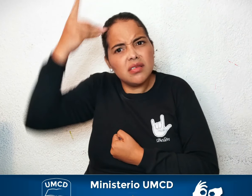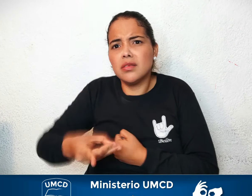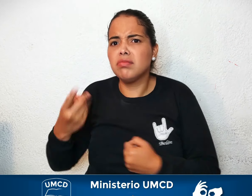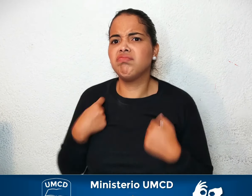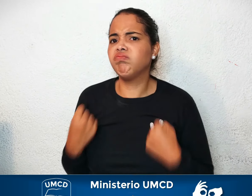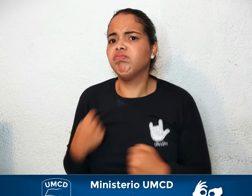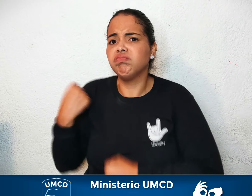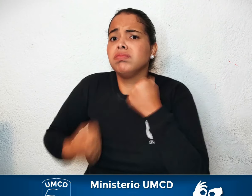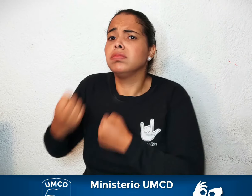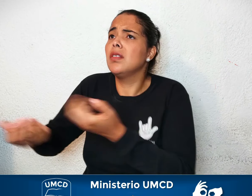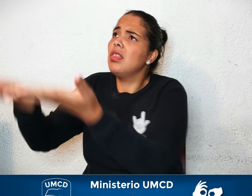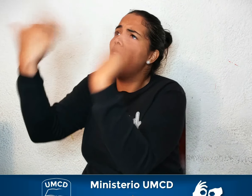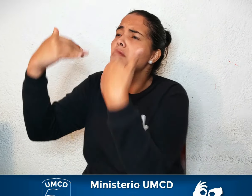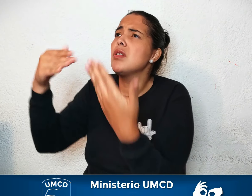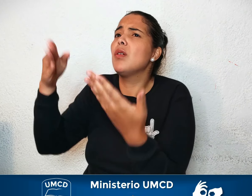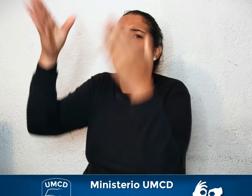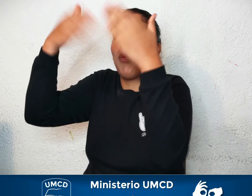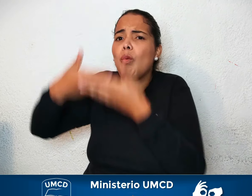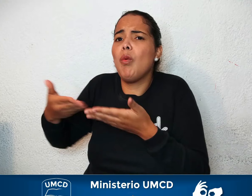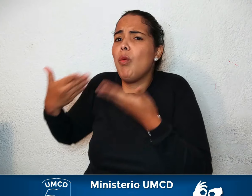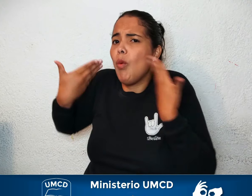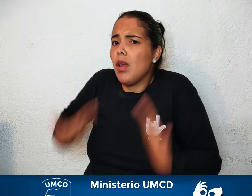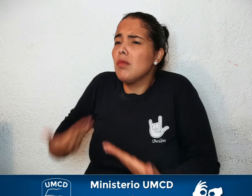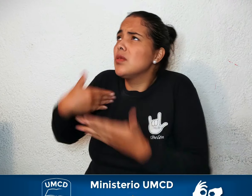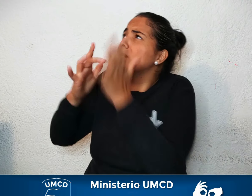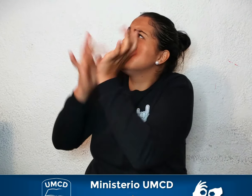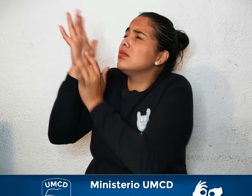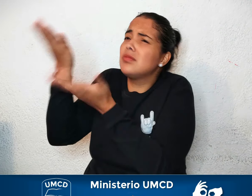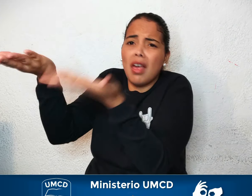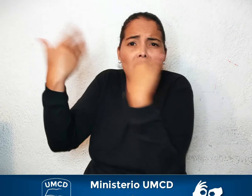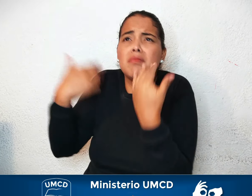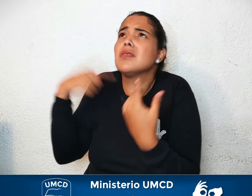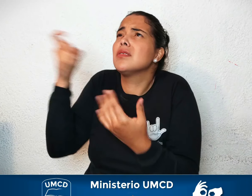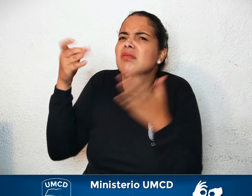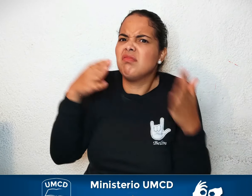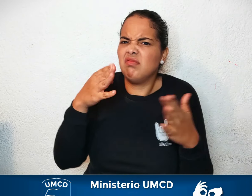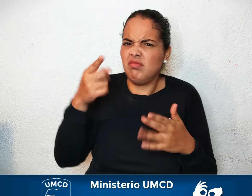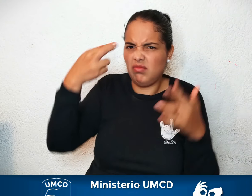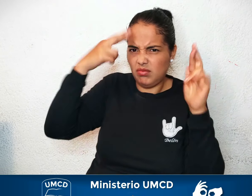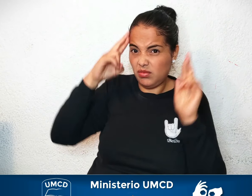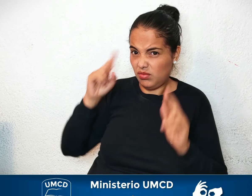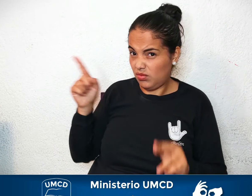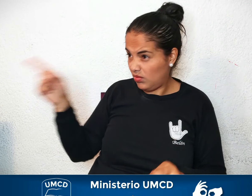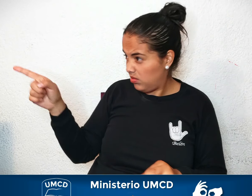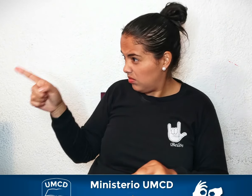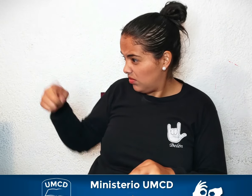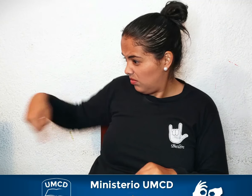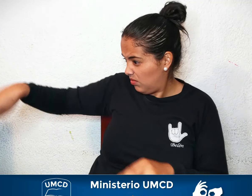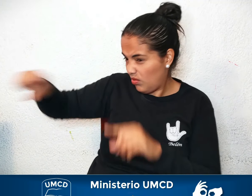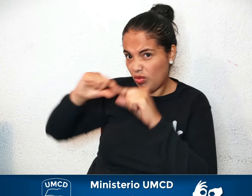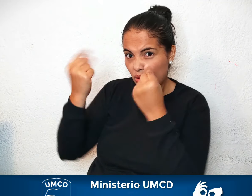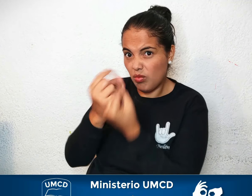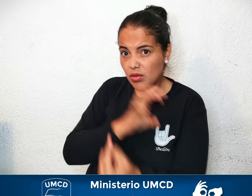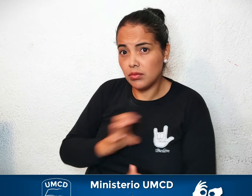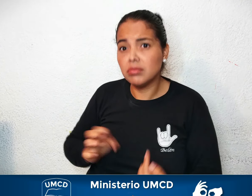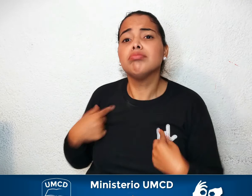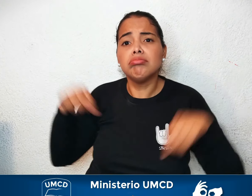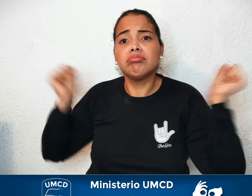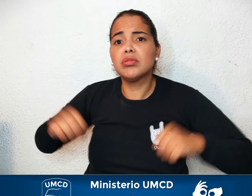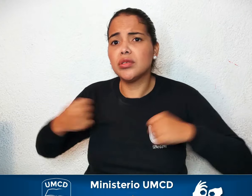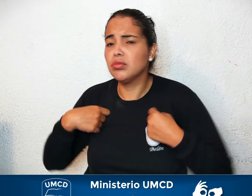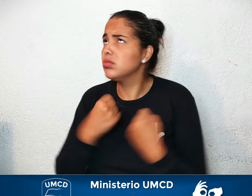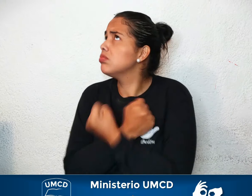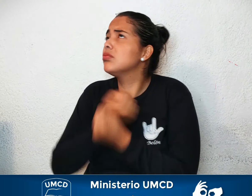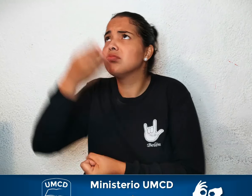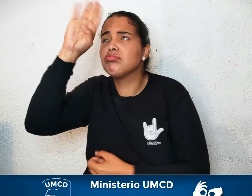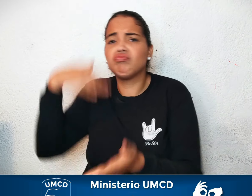Él había escuchado las enseñanzas del Señor. Él había escuchado del reino de Dios. Él tenía su esperanza puesta en el